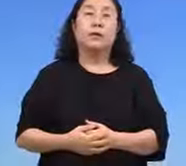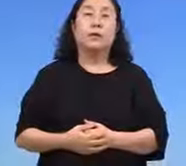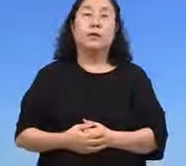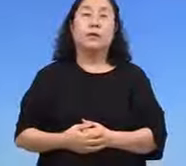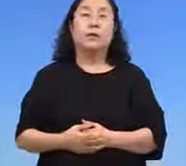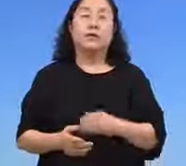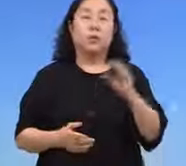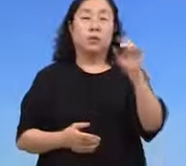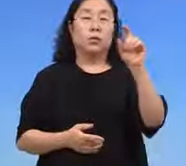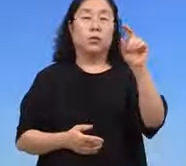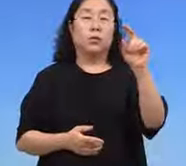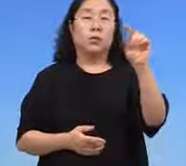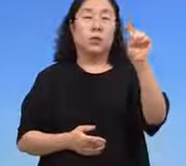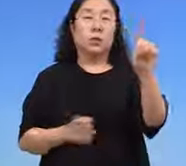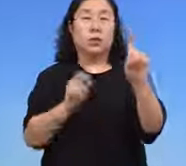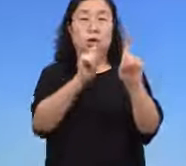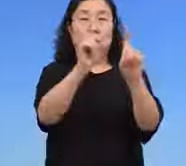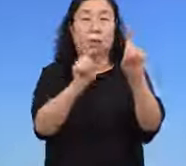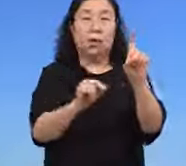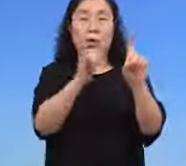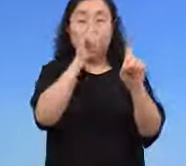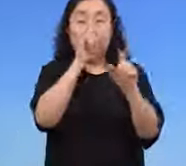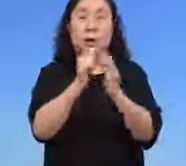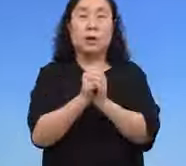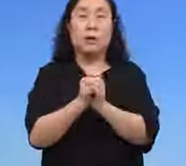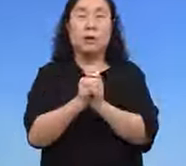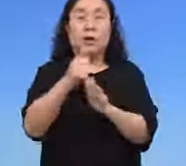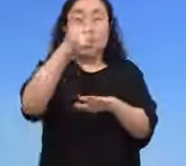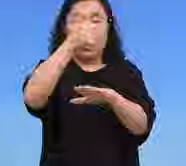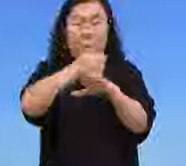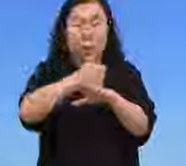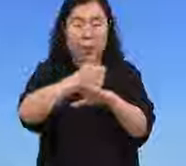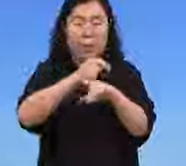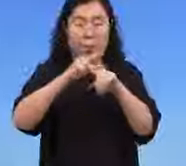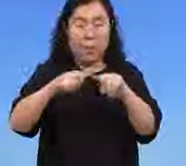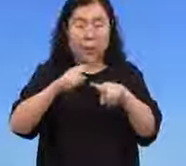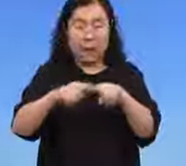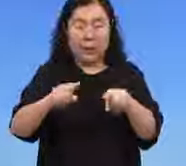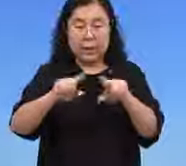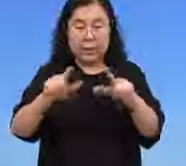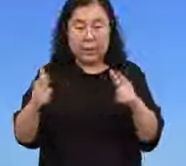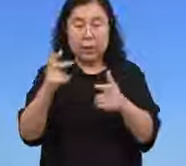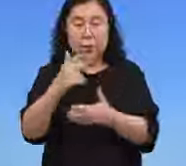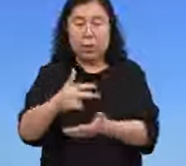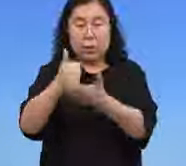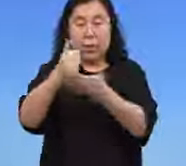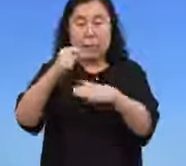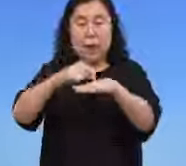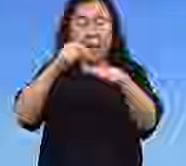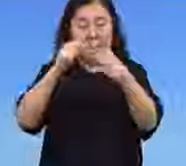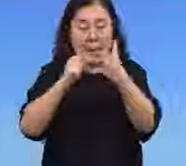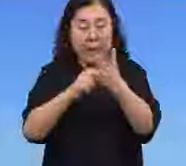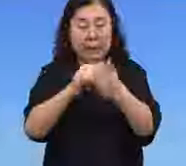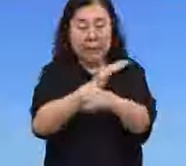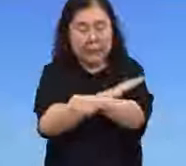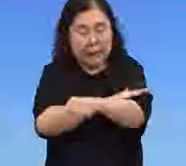그런가 하면은 이번 10월의 이설 새세면 축제 결과물로 평가하지 아니하시는 그 주님의 마음을